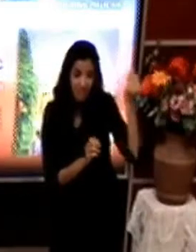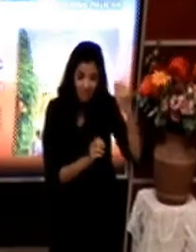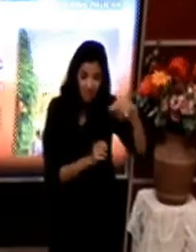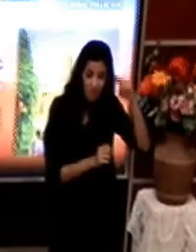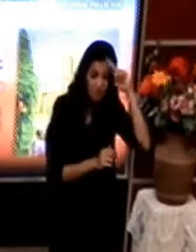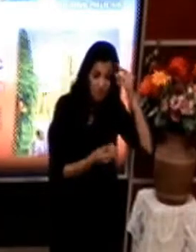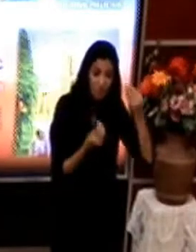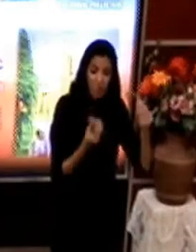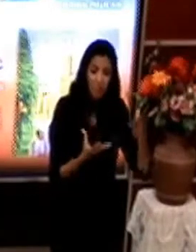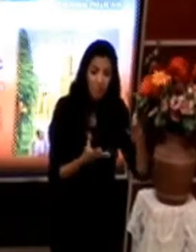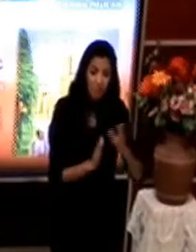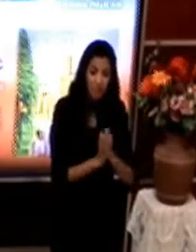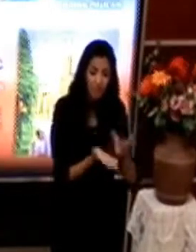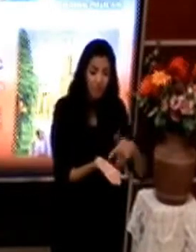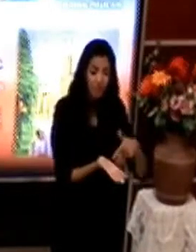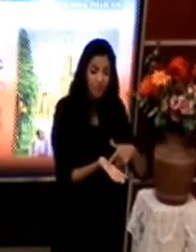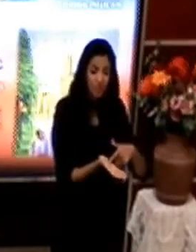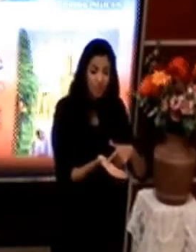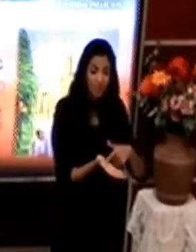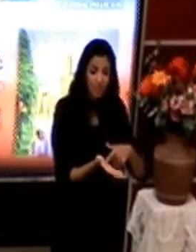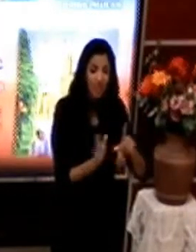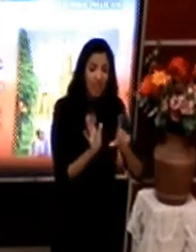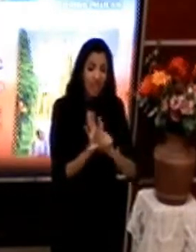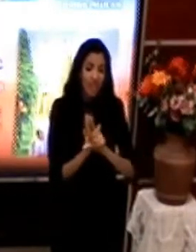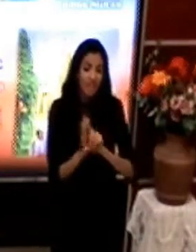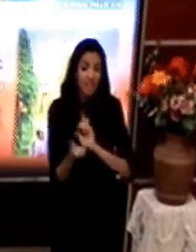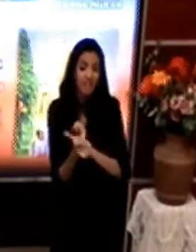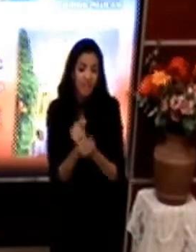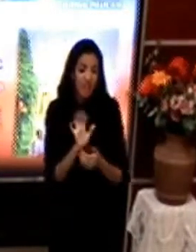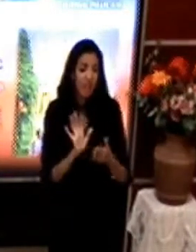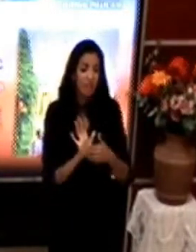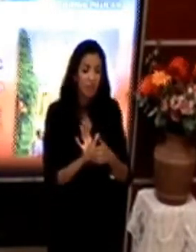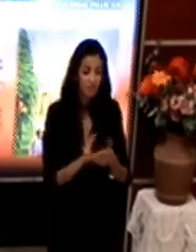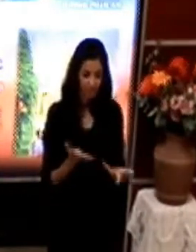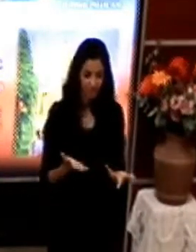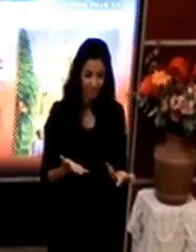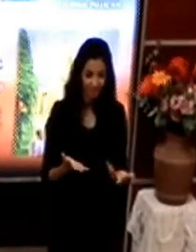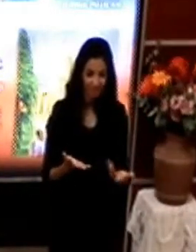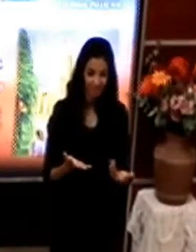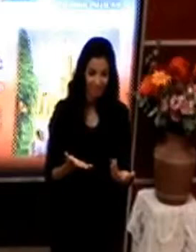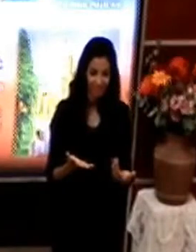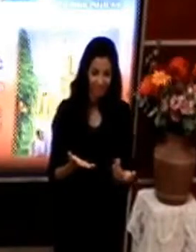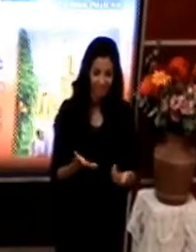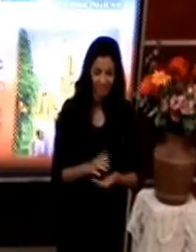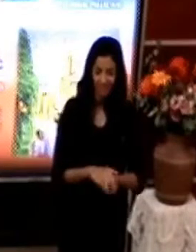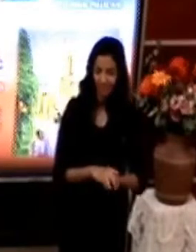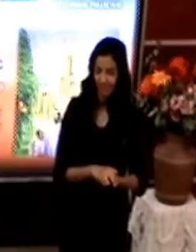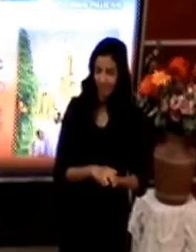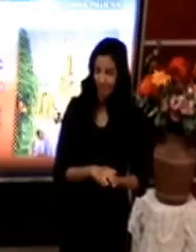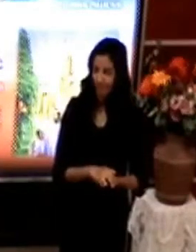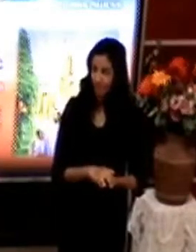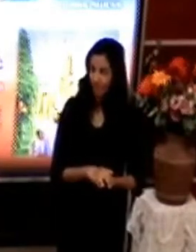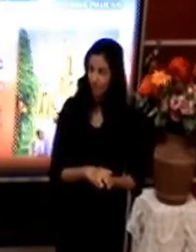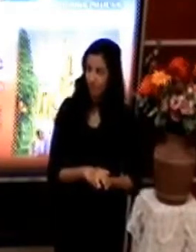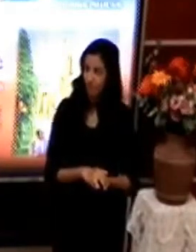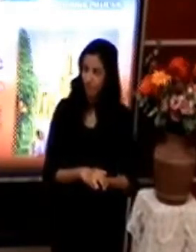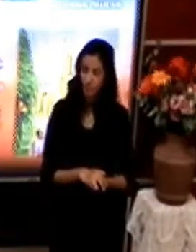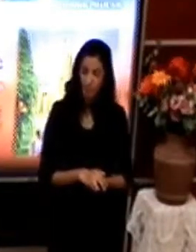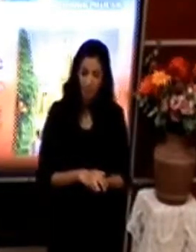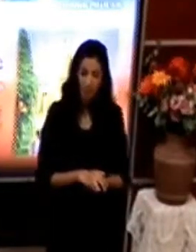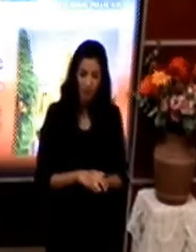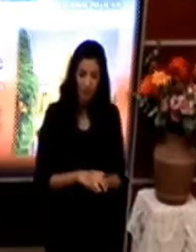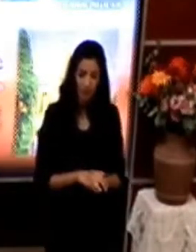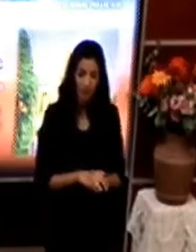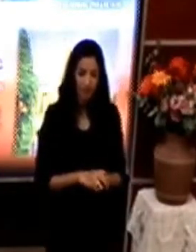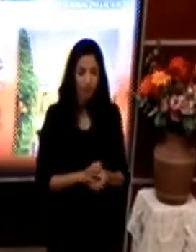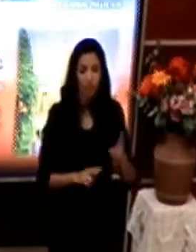le digo, buscame una Biblia donde tenga los mandamientos cambiados, le digo. Entonces, no, entonces digo, no, voy a buscar otra que vaya, lo sabe.